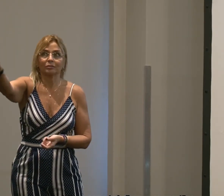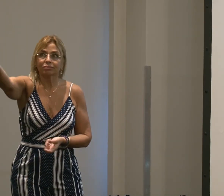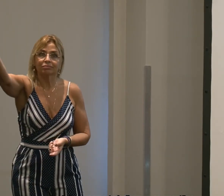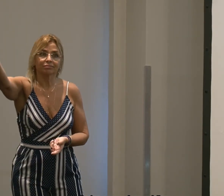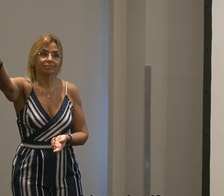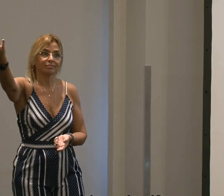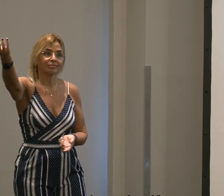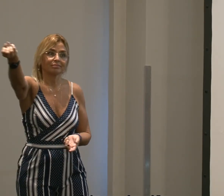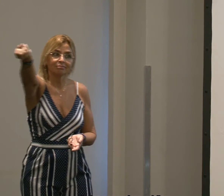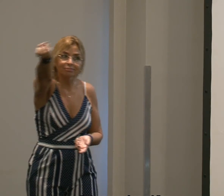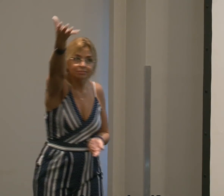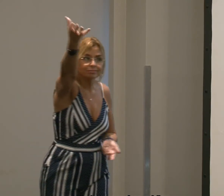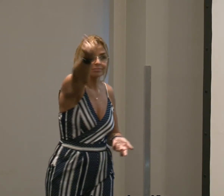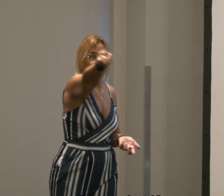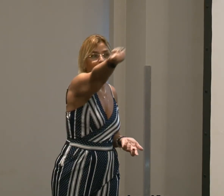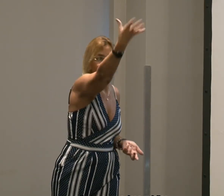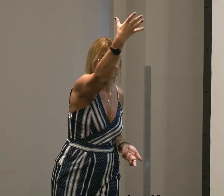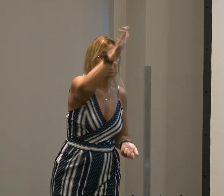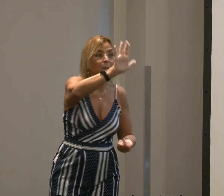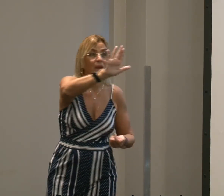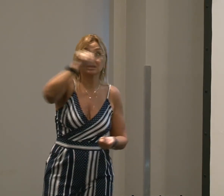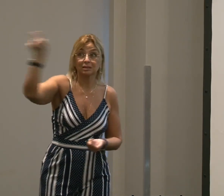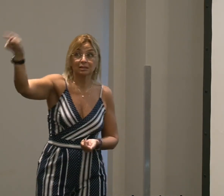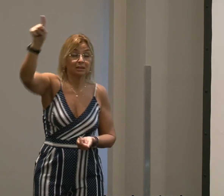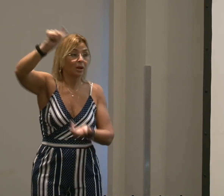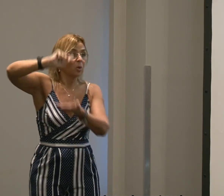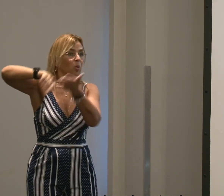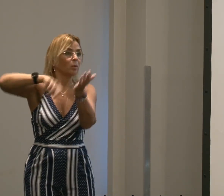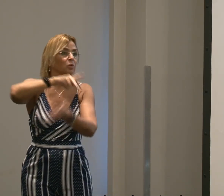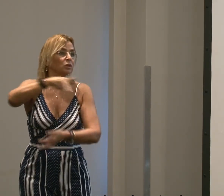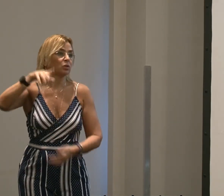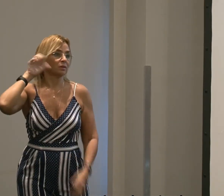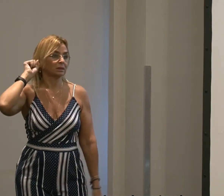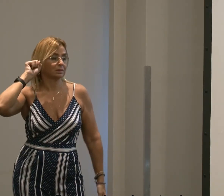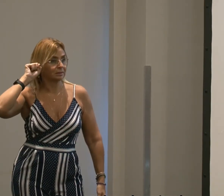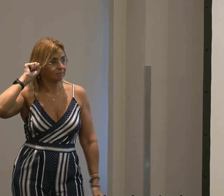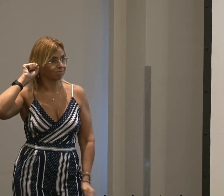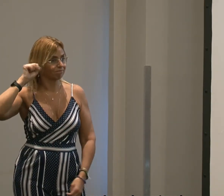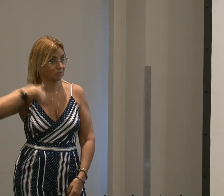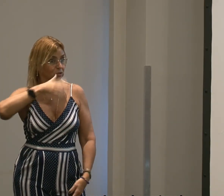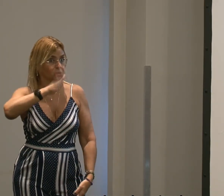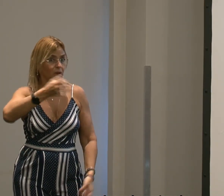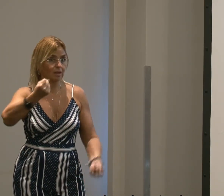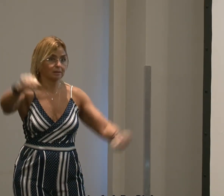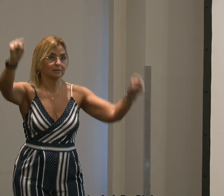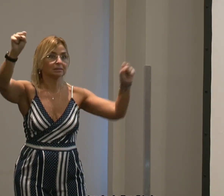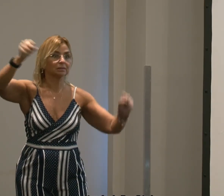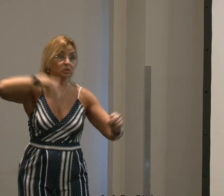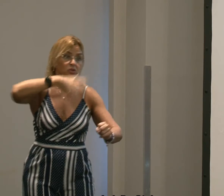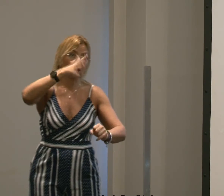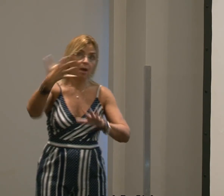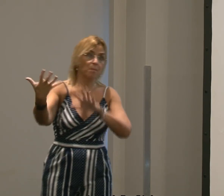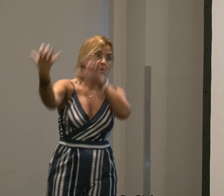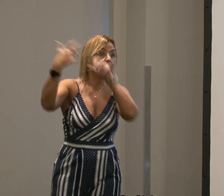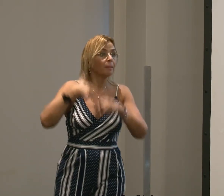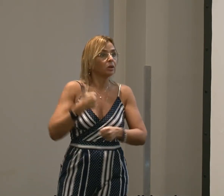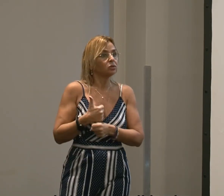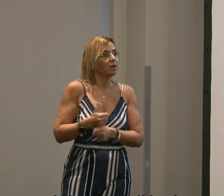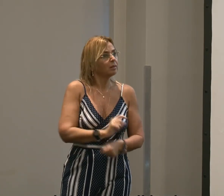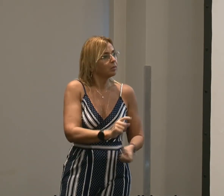questões voltadas para a área médica, eu quero que isso acabe acontecendo através do Brasil todo. O que acontece é